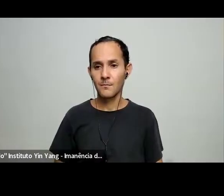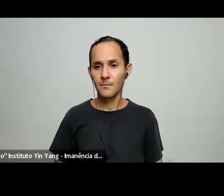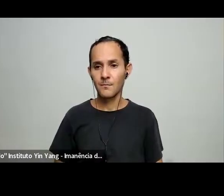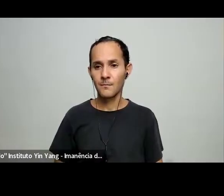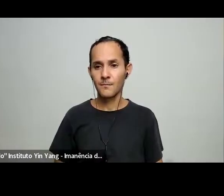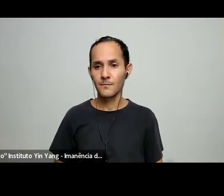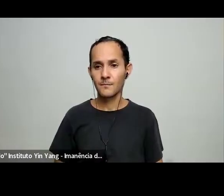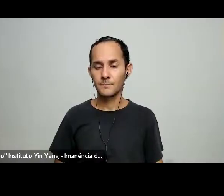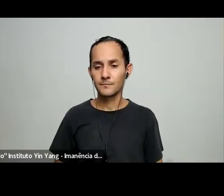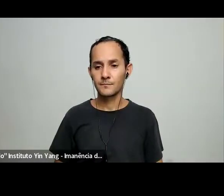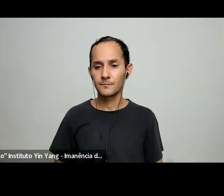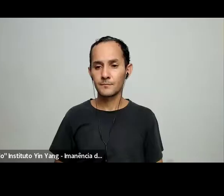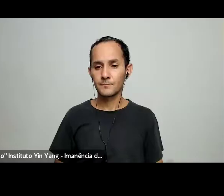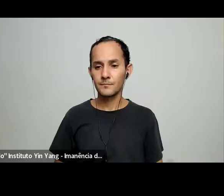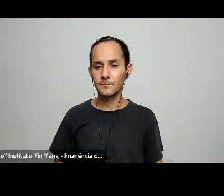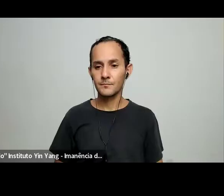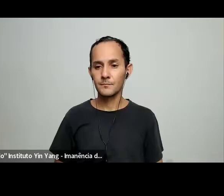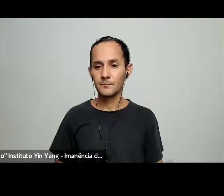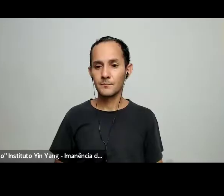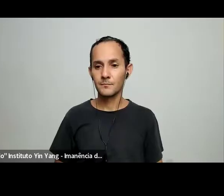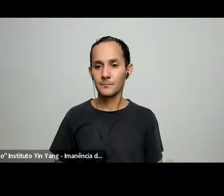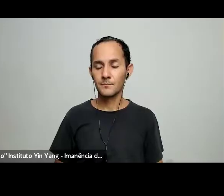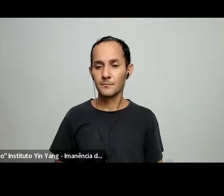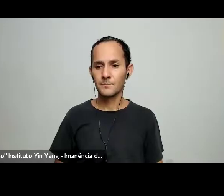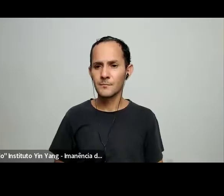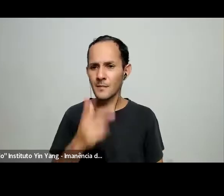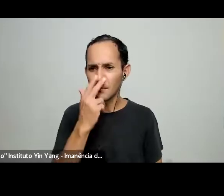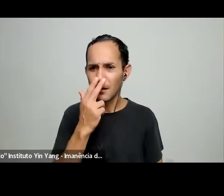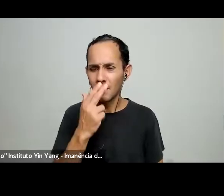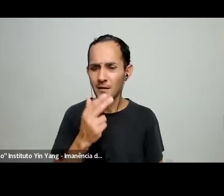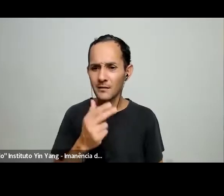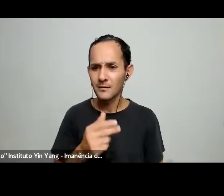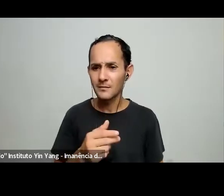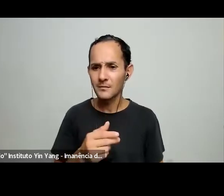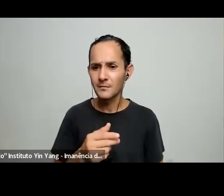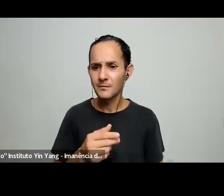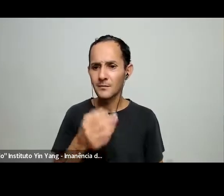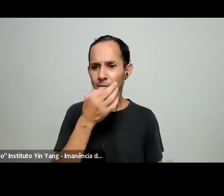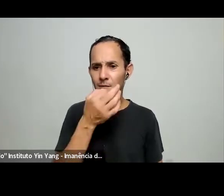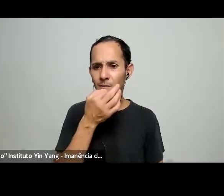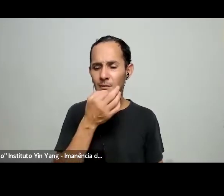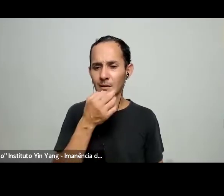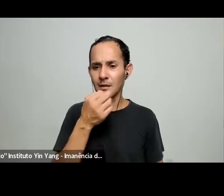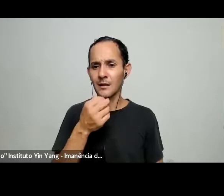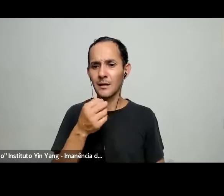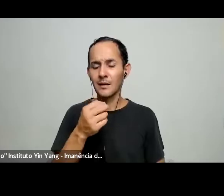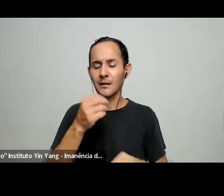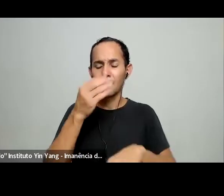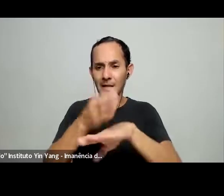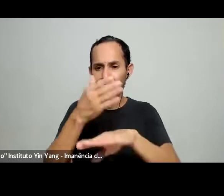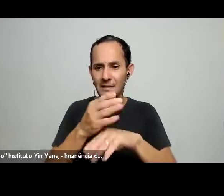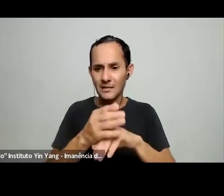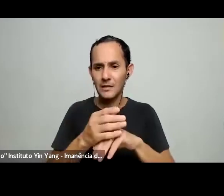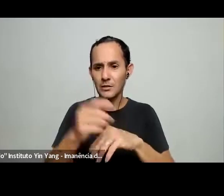E congelou? Técnicas. diferente de constelação, né? A gente vai ter